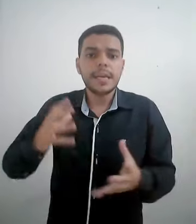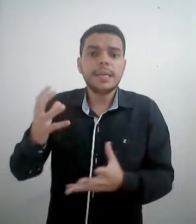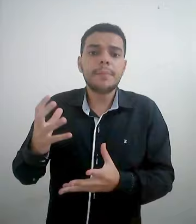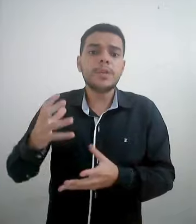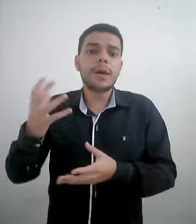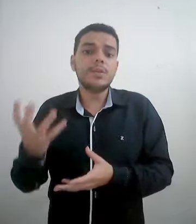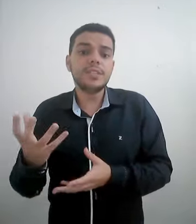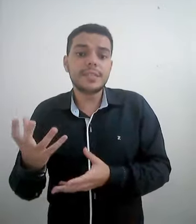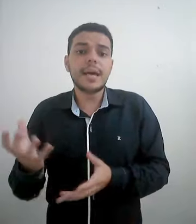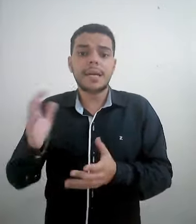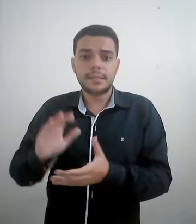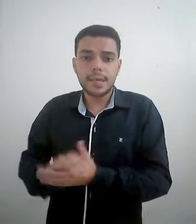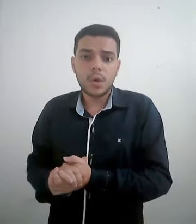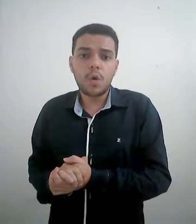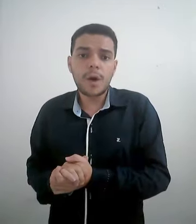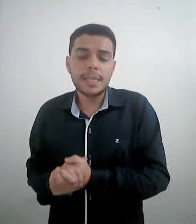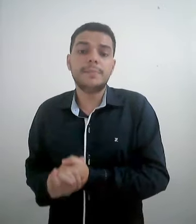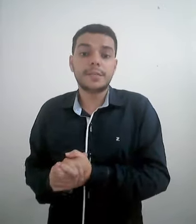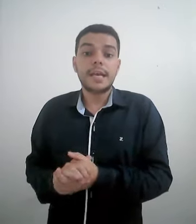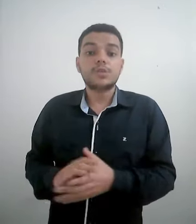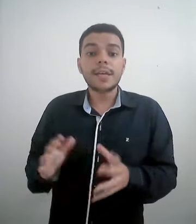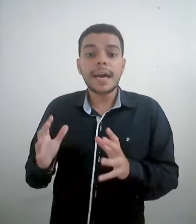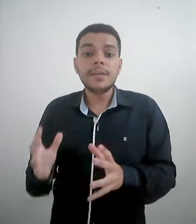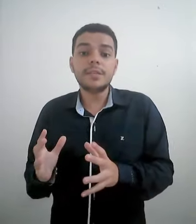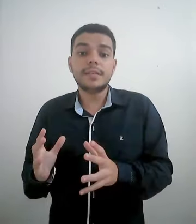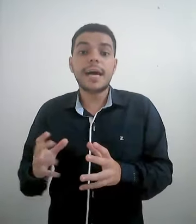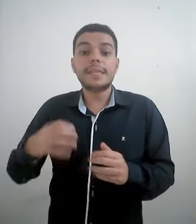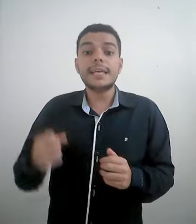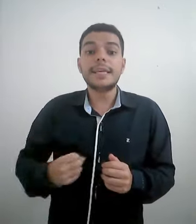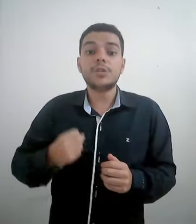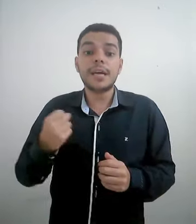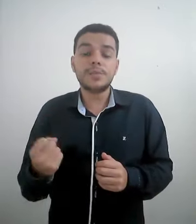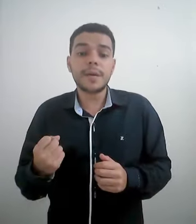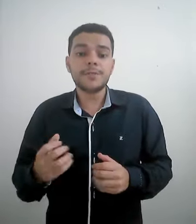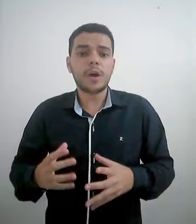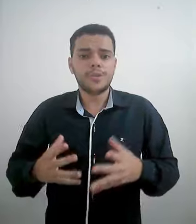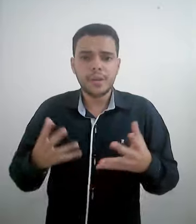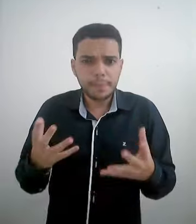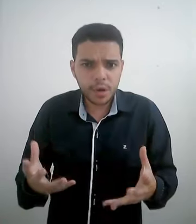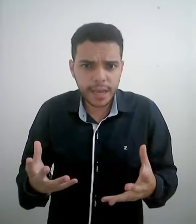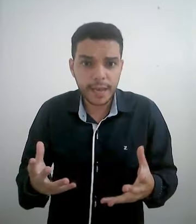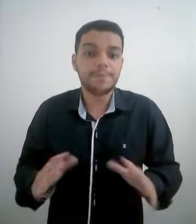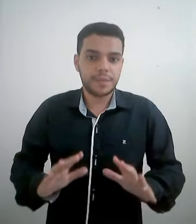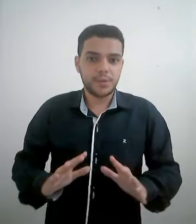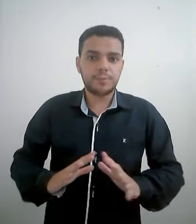e também numa língua de sinais, como a Libras. Só que na língua de sinais esse regionalismo é mais forte. Por quê? Eu